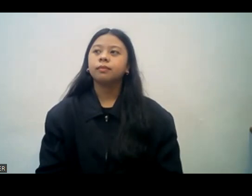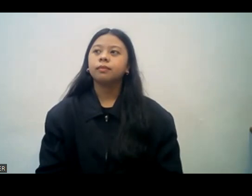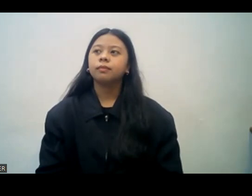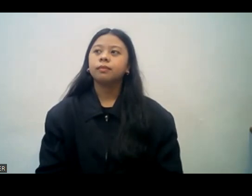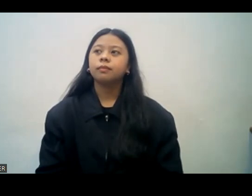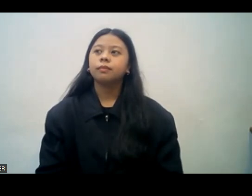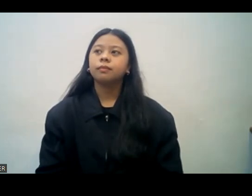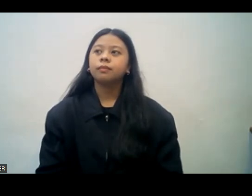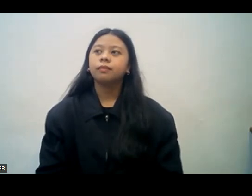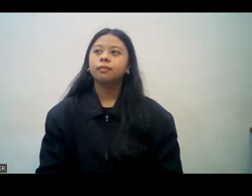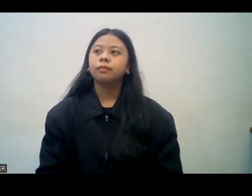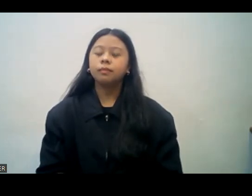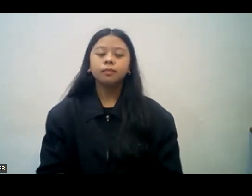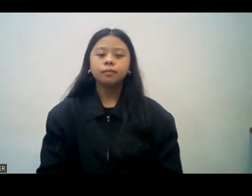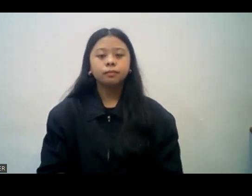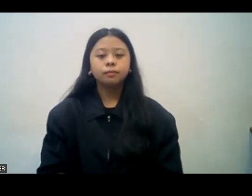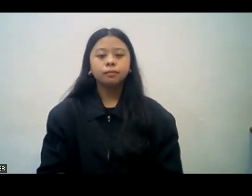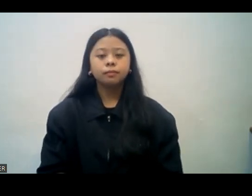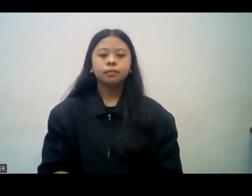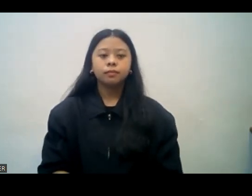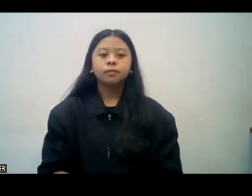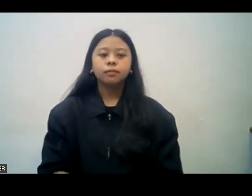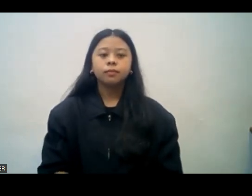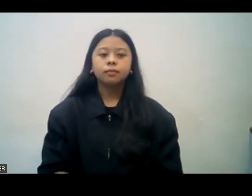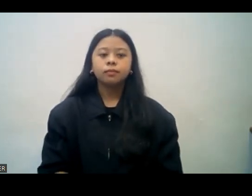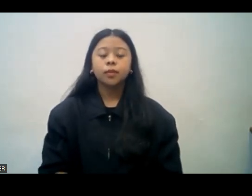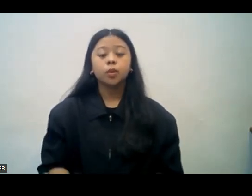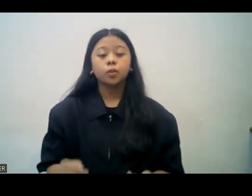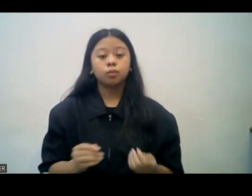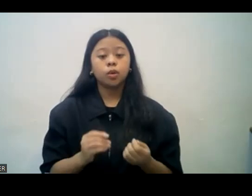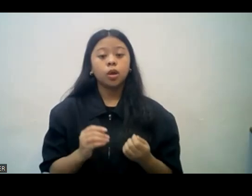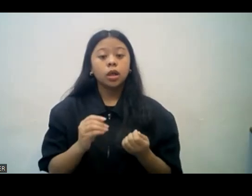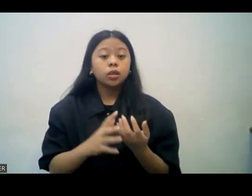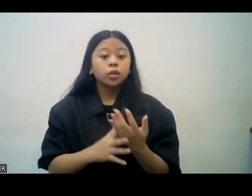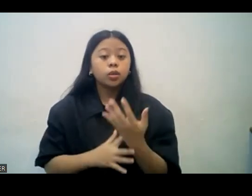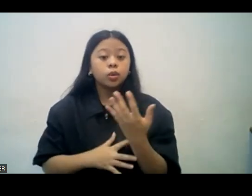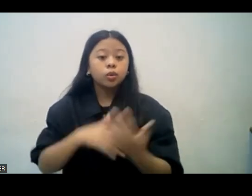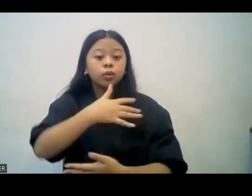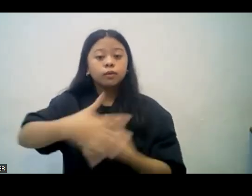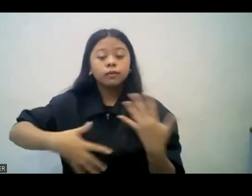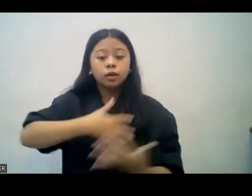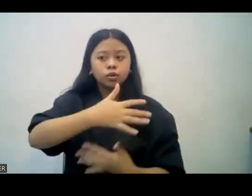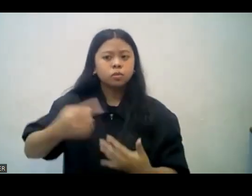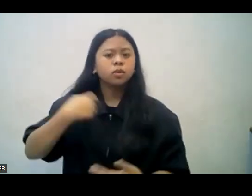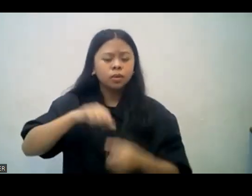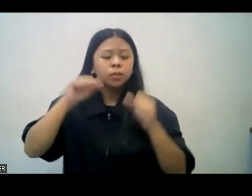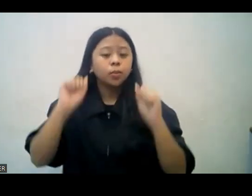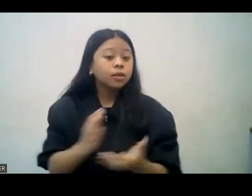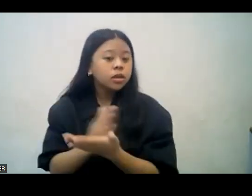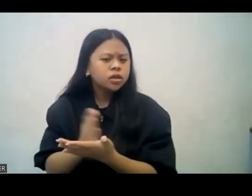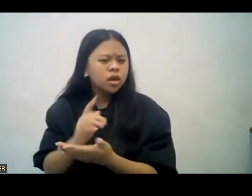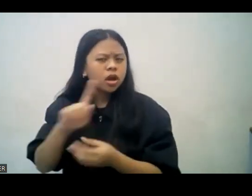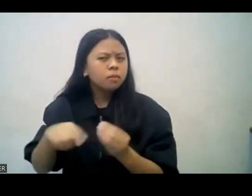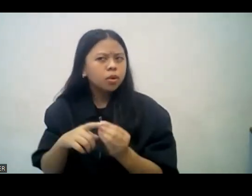helpful for our Christian life, each other. Kaya sapagkat po sa ating fellowship, ating pong ibinabahagi ano ba yung ating